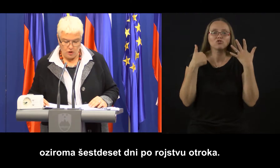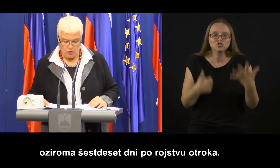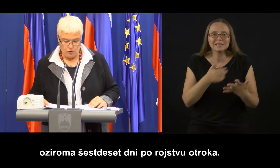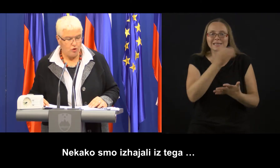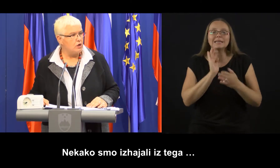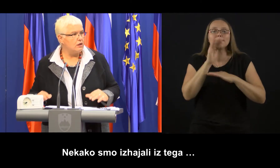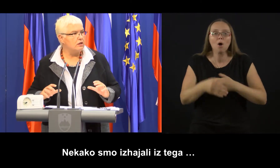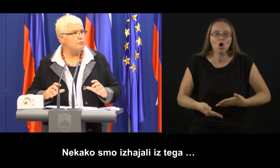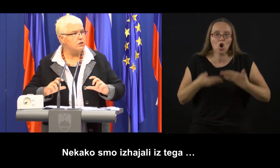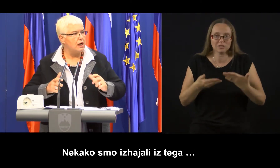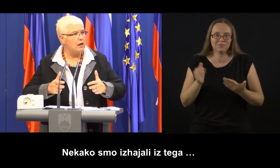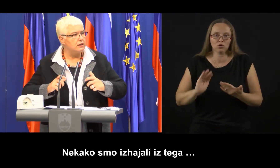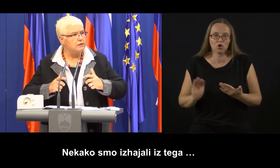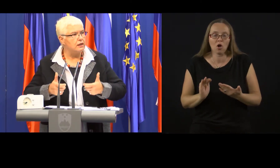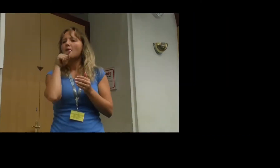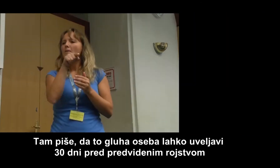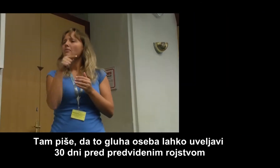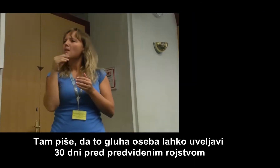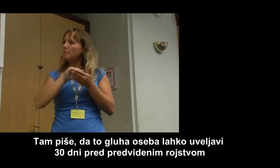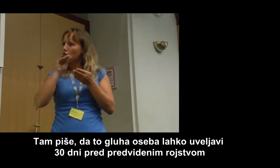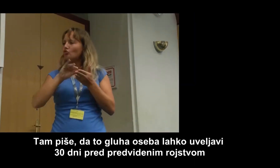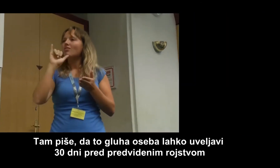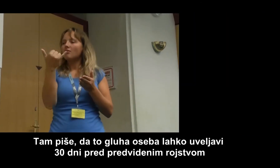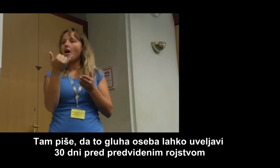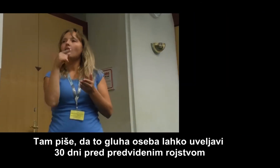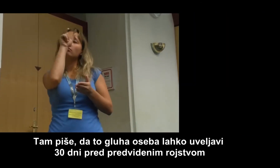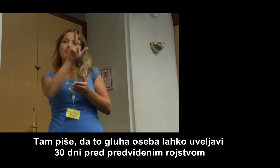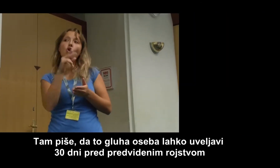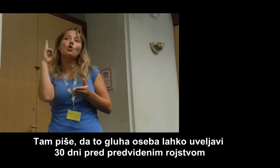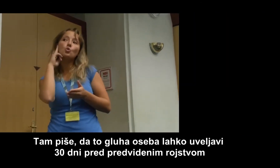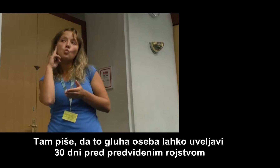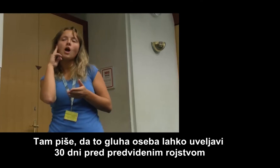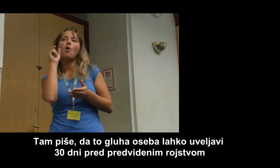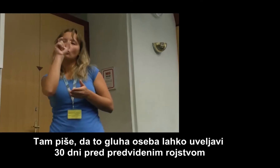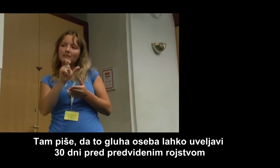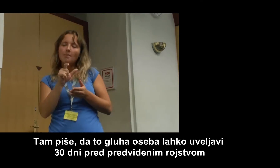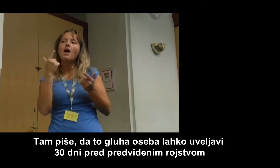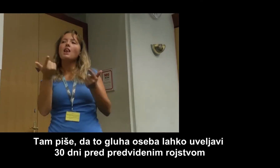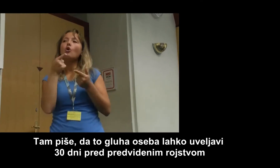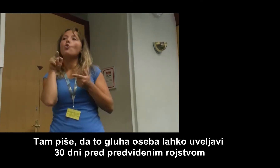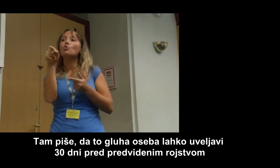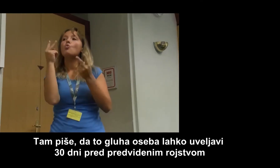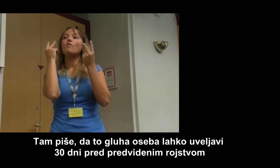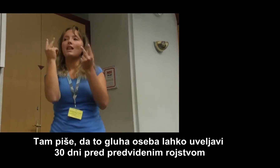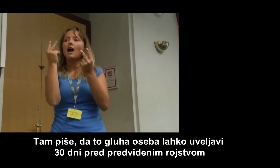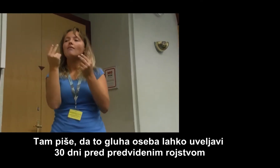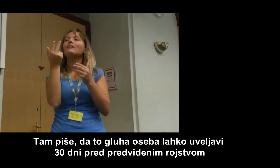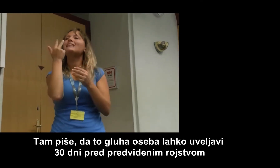rojstvu otroka. Nekrat smo izhajali iz tega.